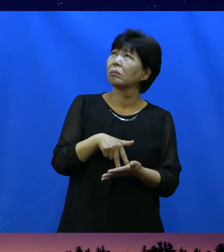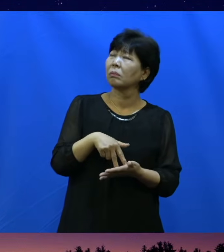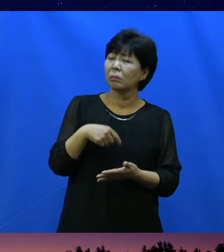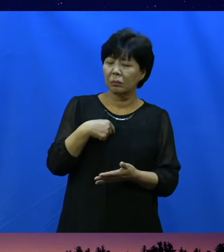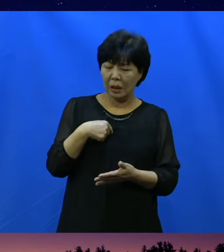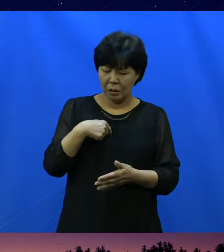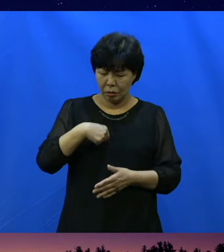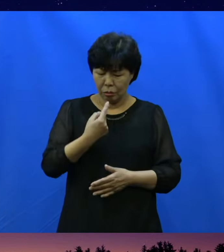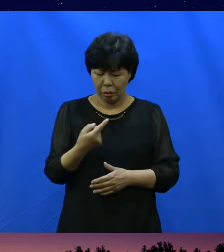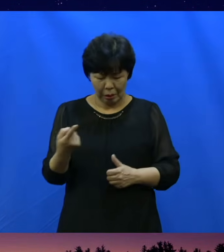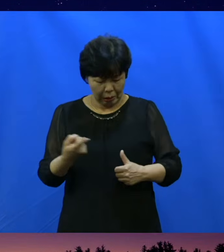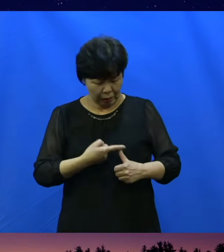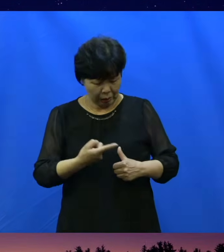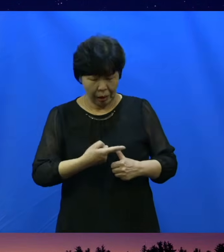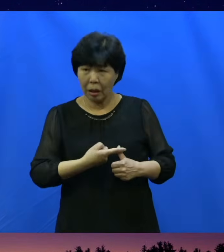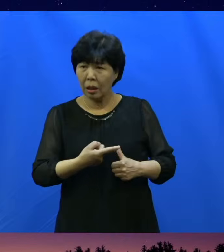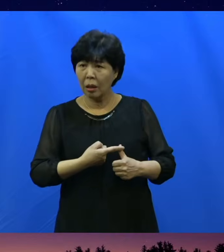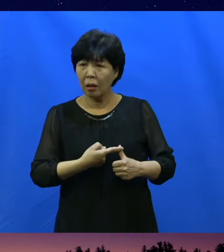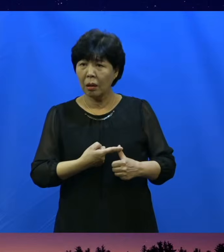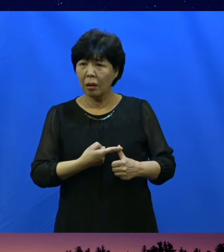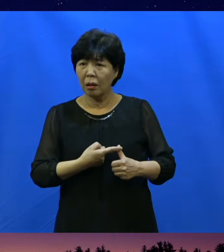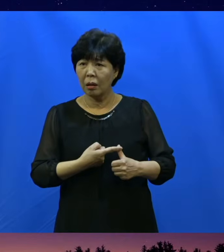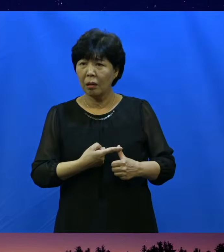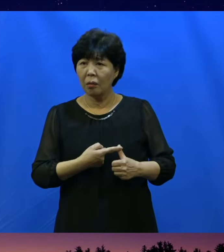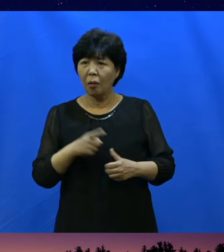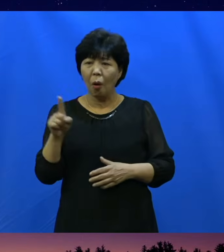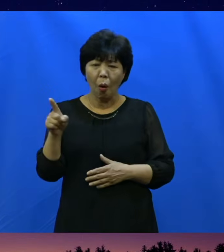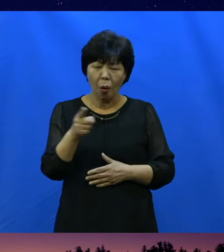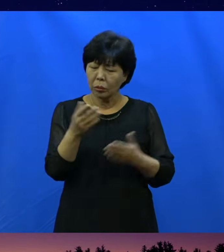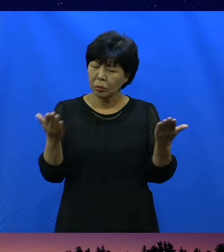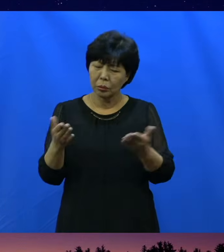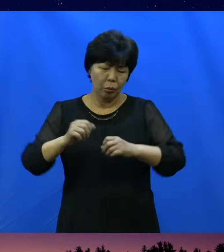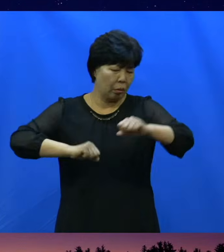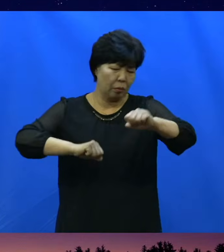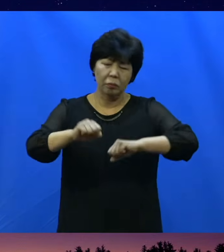너무 크니까 아무것도 할 수 없어요.